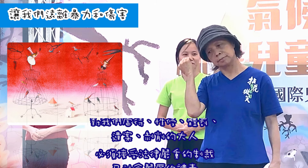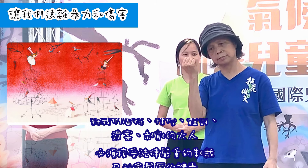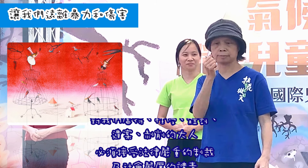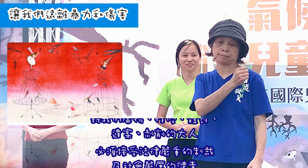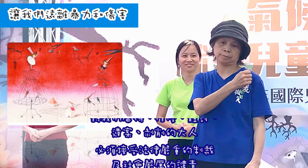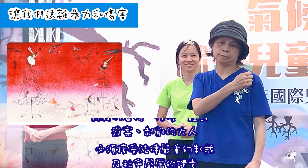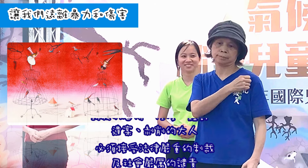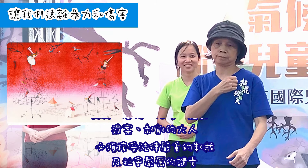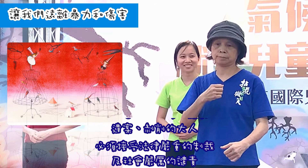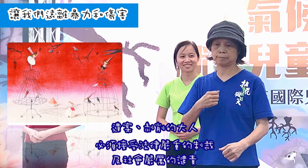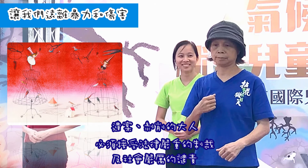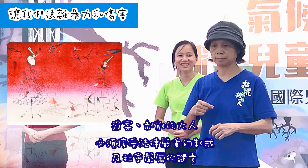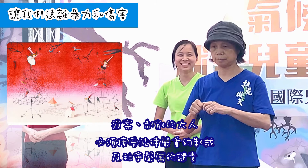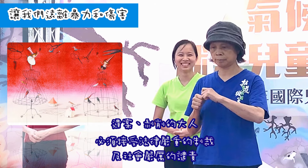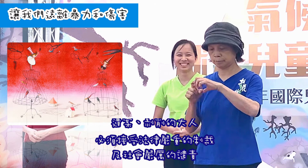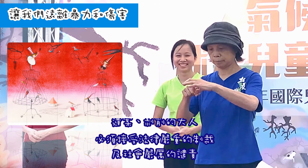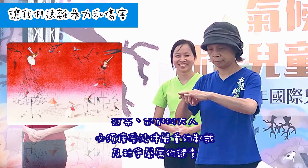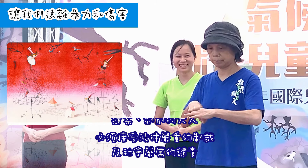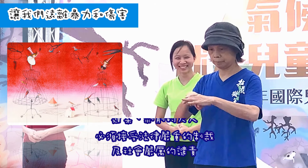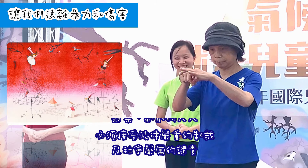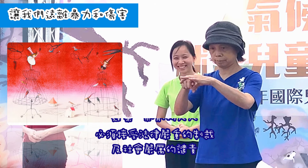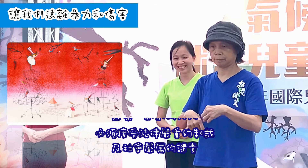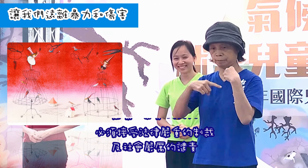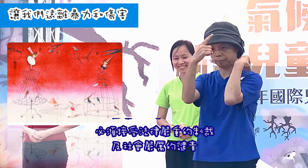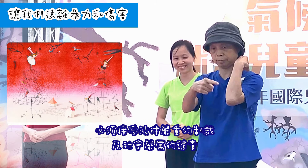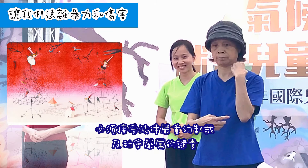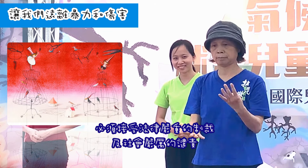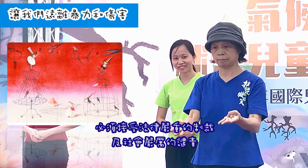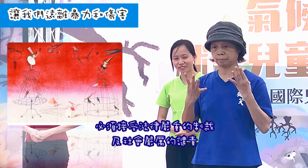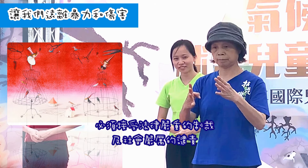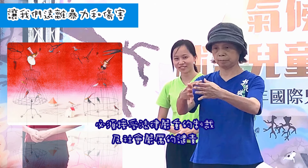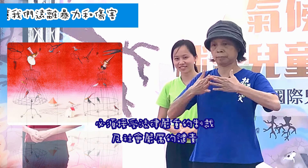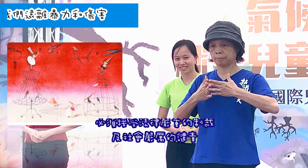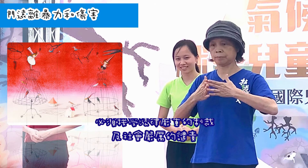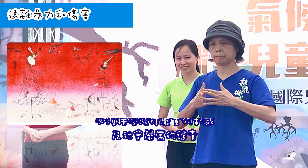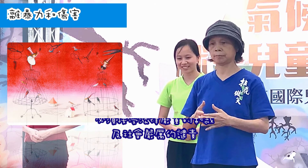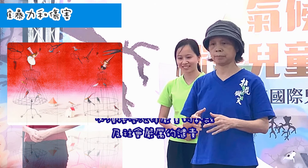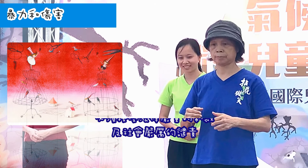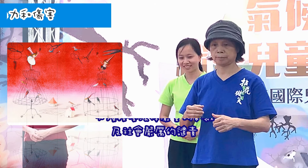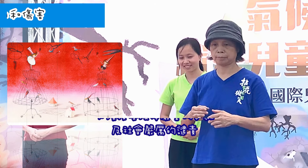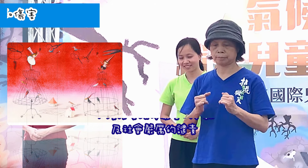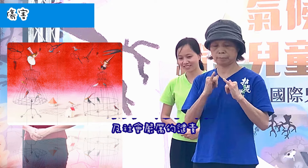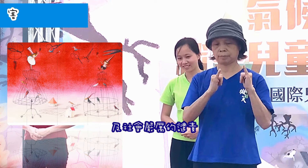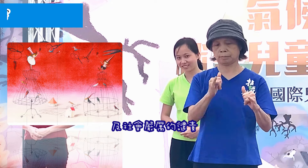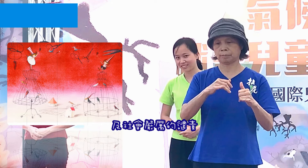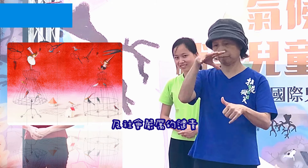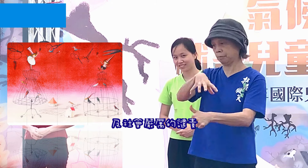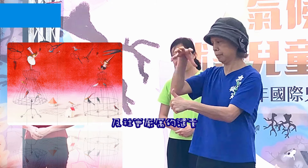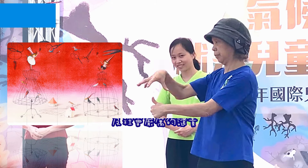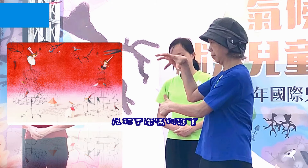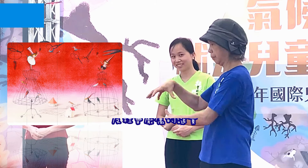人，必须受到法律严重的制裁及社会严厉的谴责。